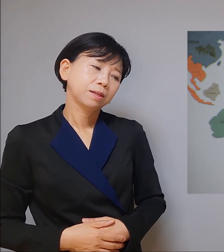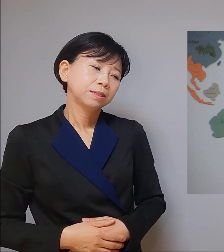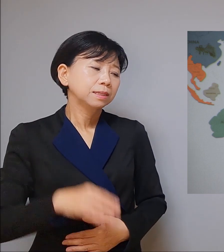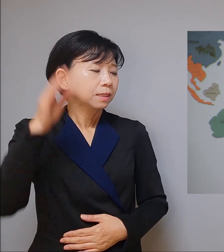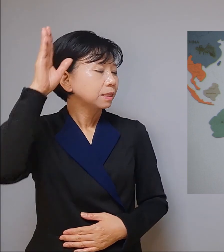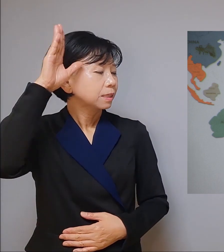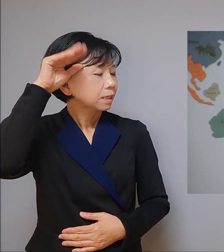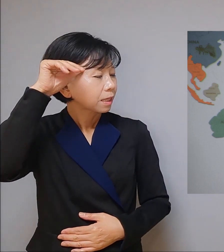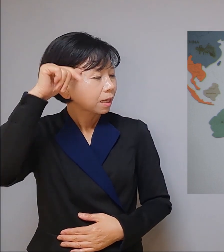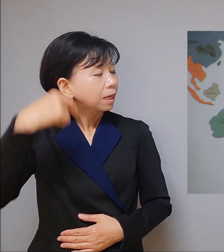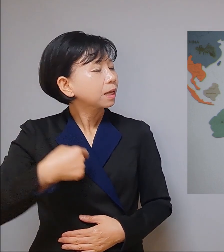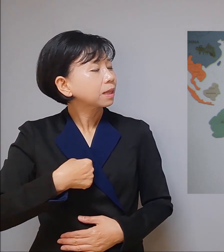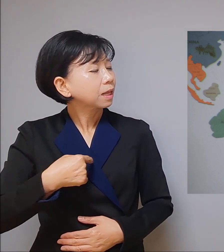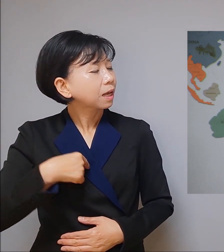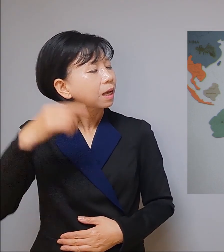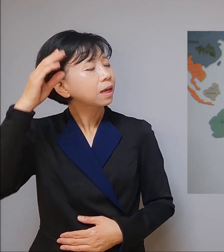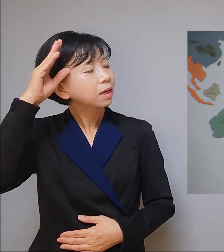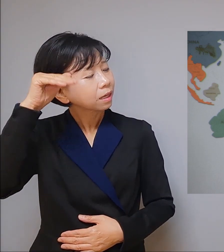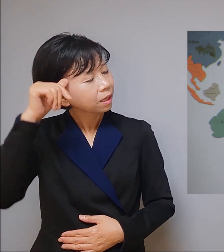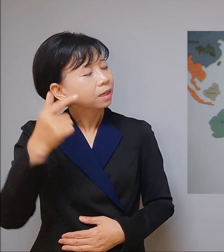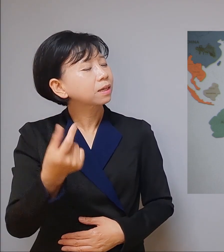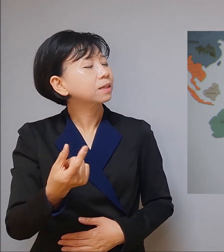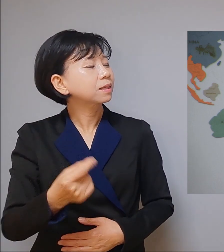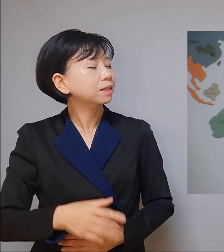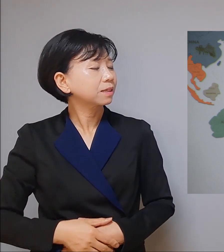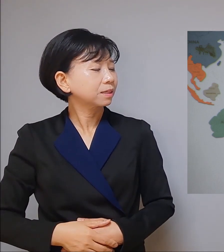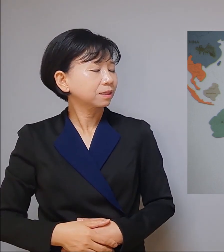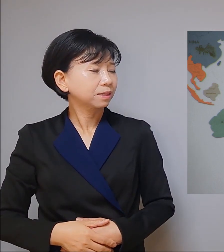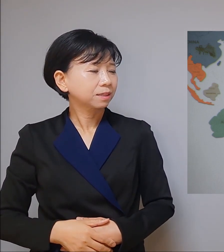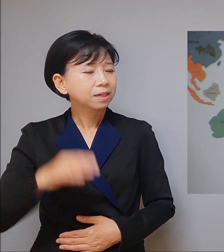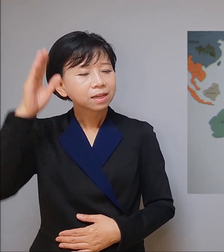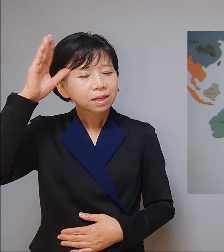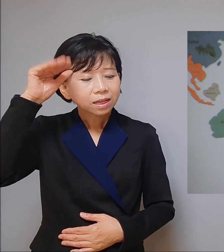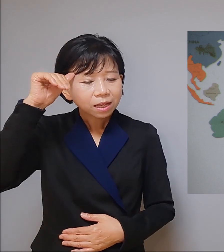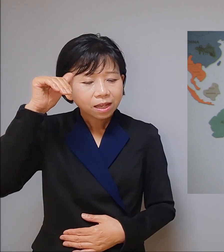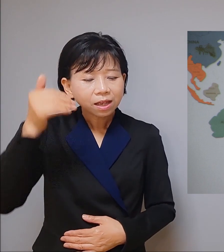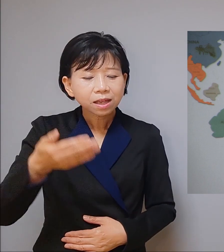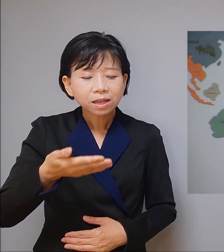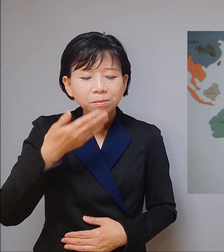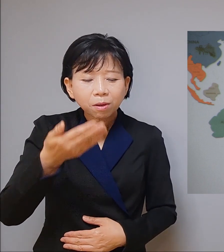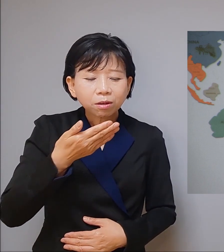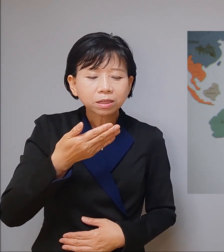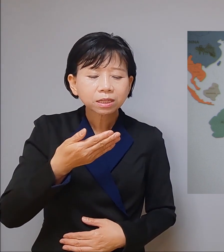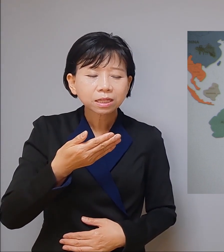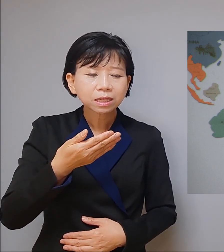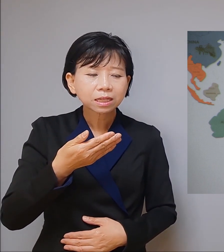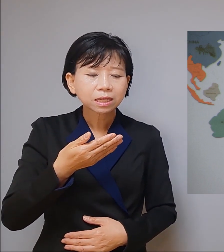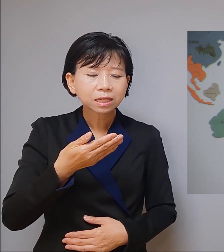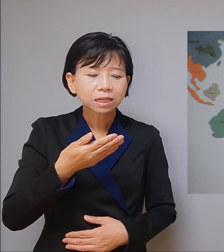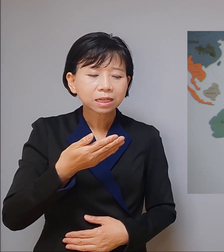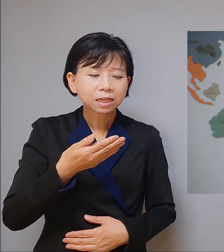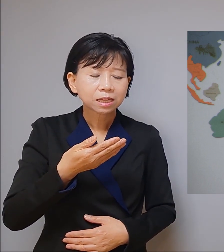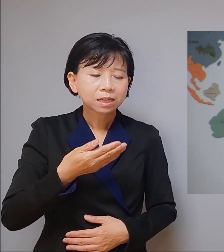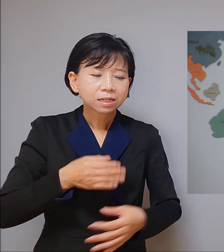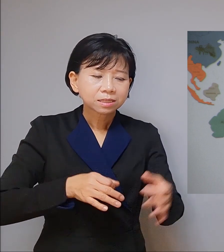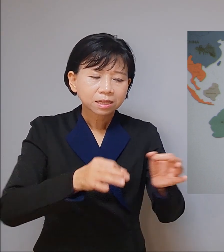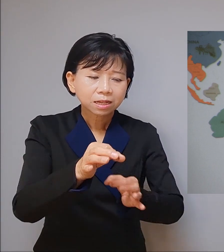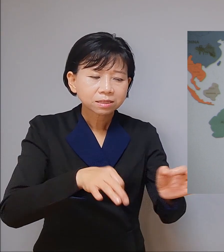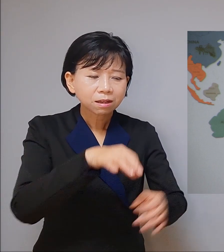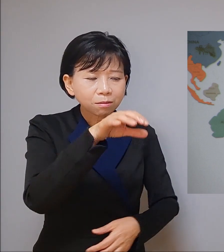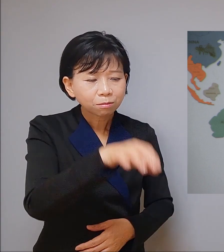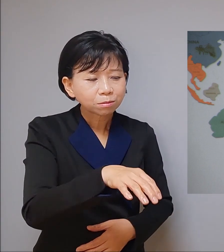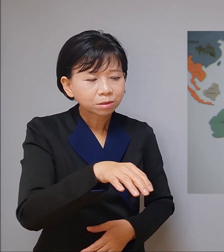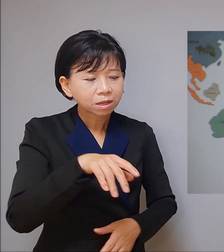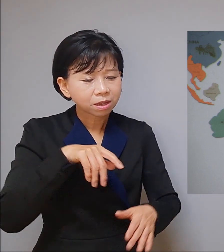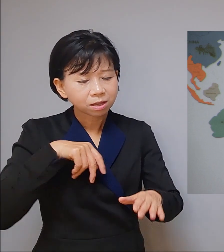개가 아닌가 하는 의문이 듭니다. 개 먹이를 파는 곳을 지나갈 때마다 그 먹이들을 사서